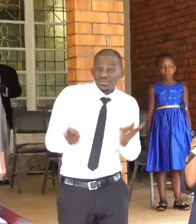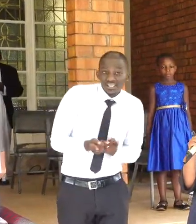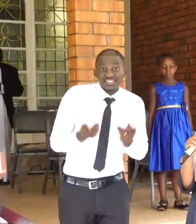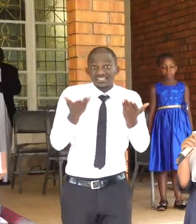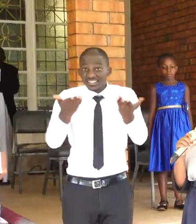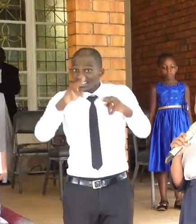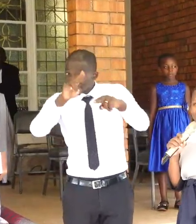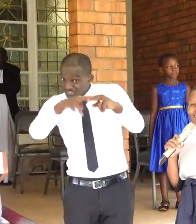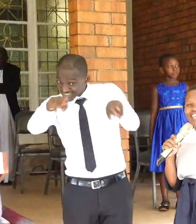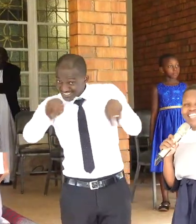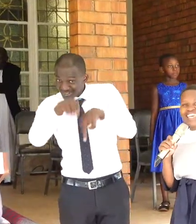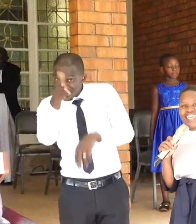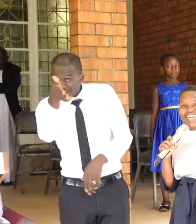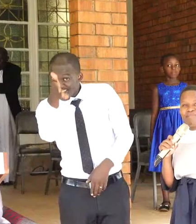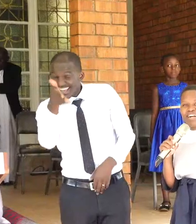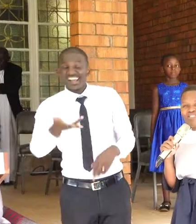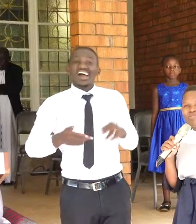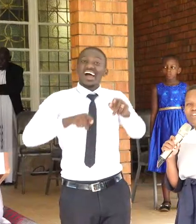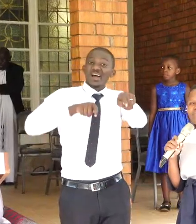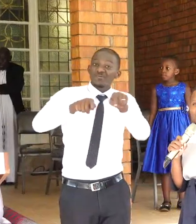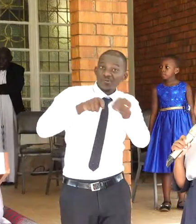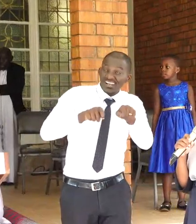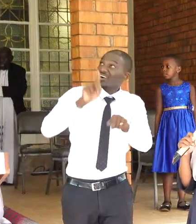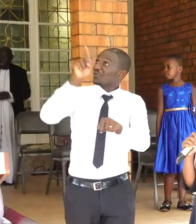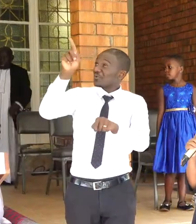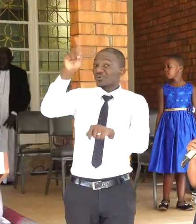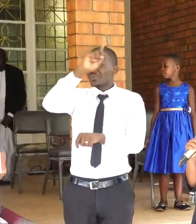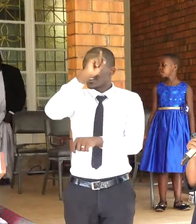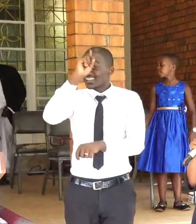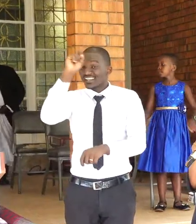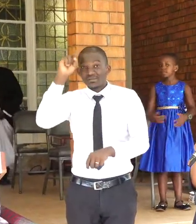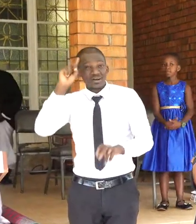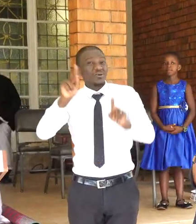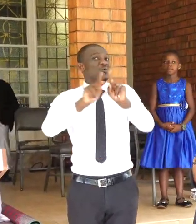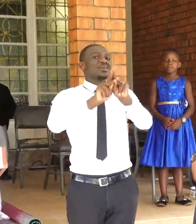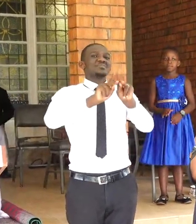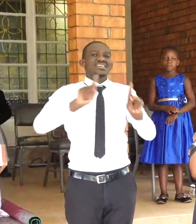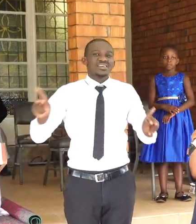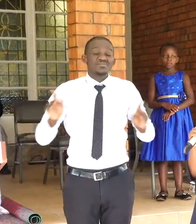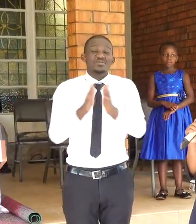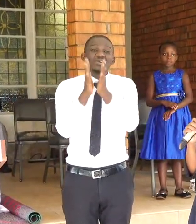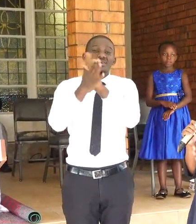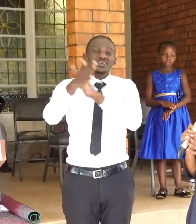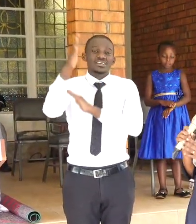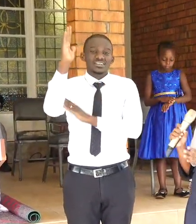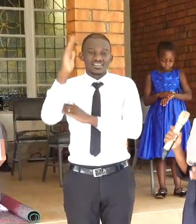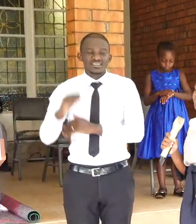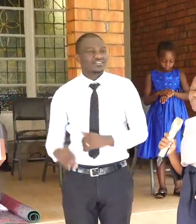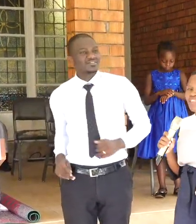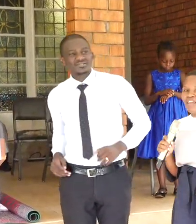mudiro li afugawo. Era ye kabako we mirembe ne mirembe. Mukama yebazibwe.